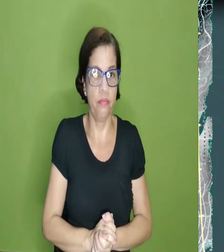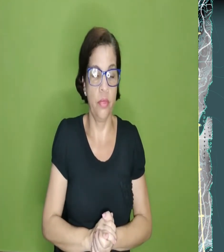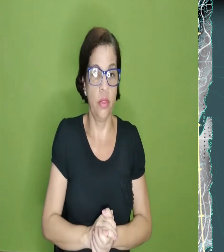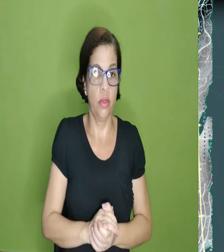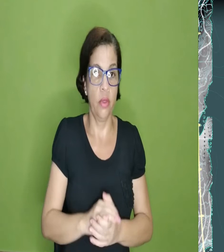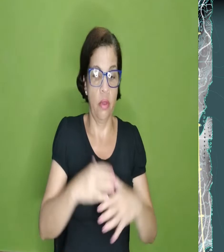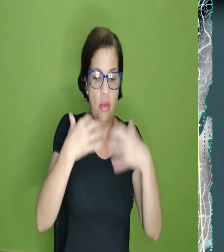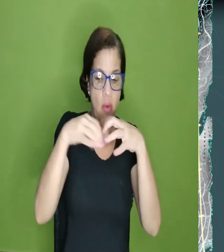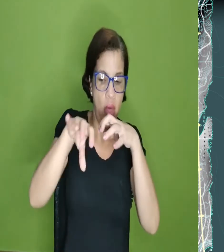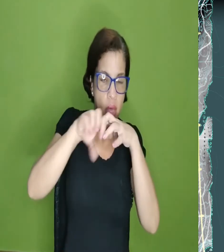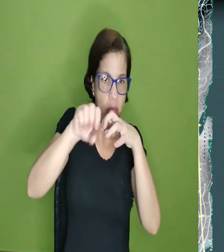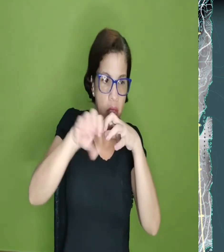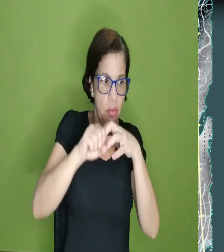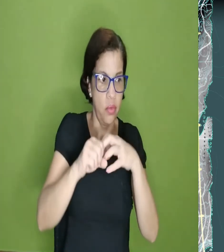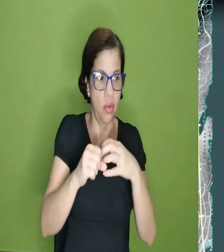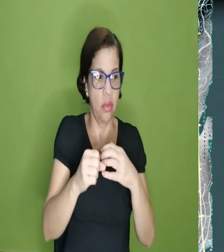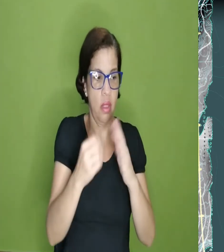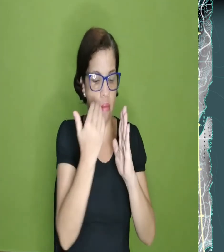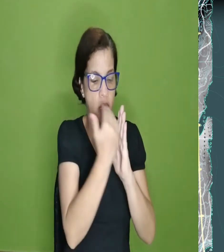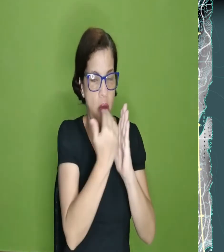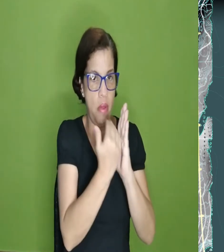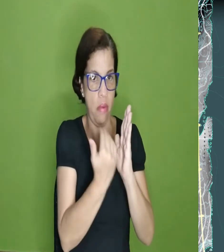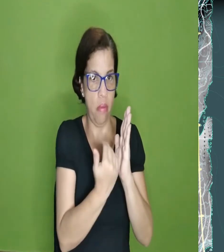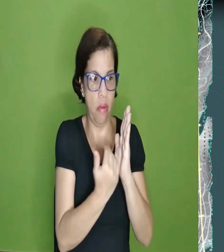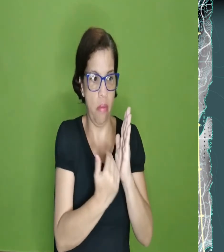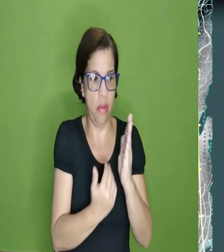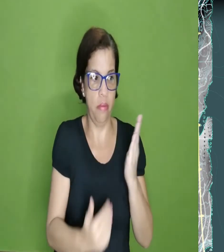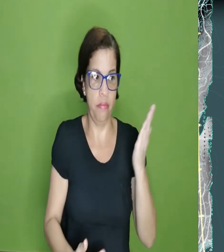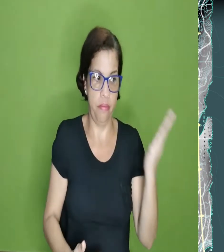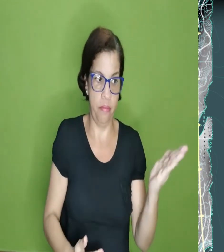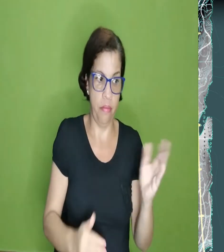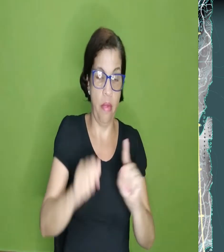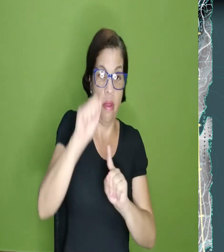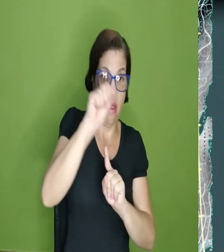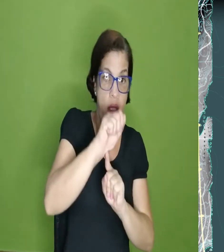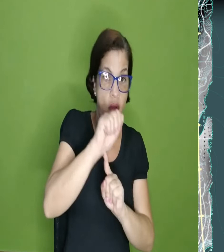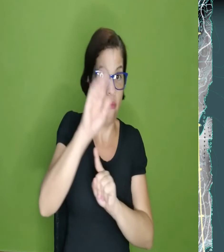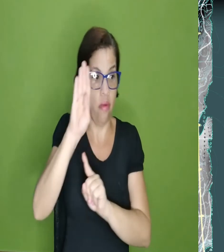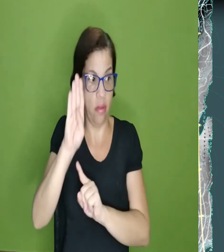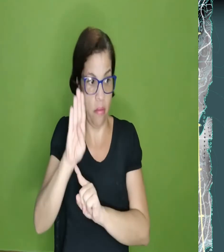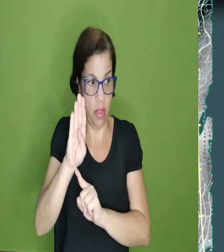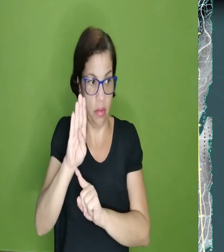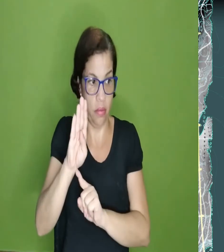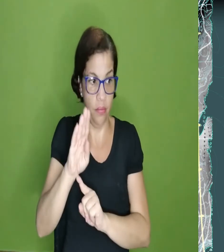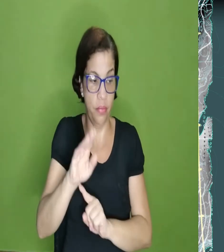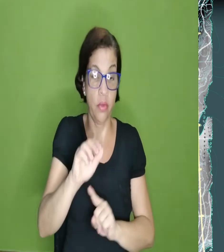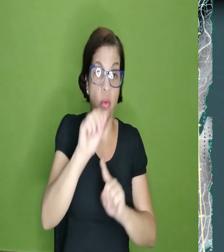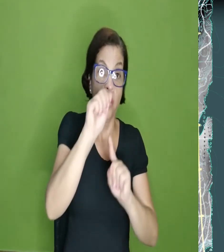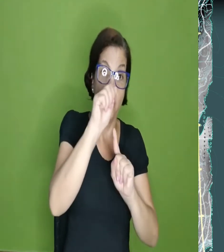Os receptores adrenérgicos são classificados em alfa e beta. Os receptores